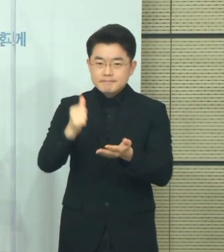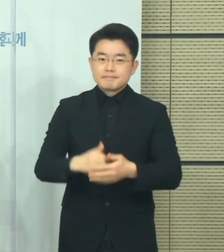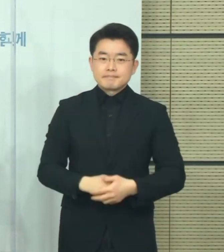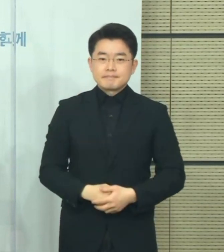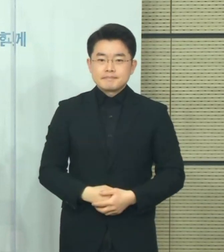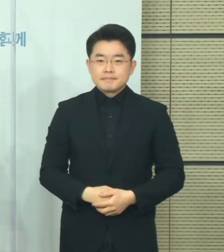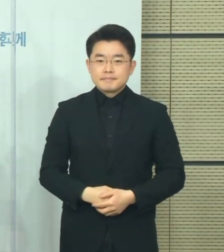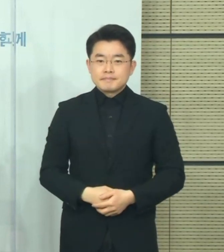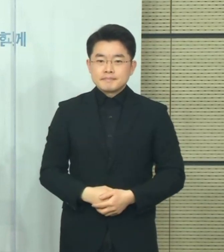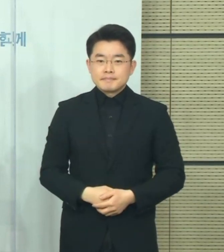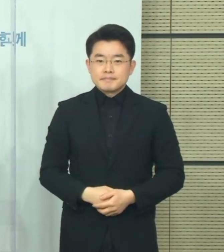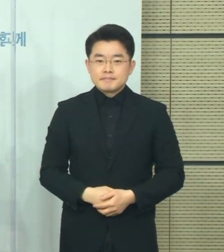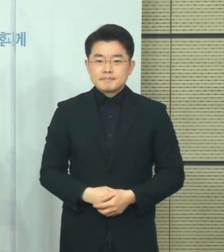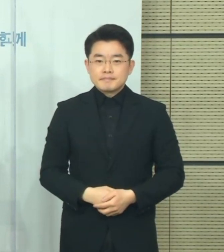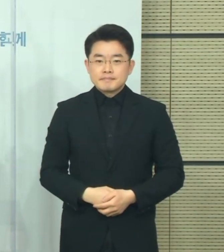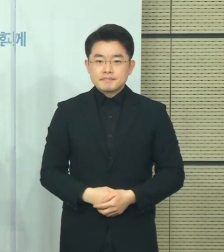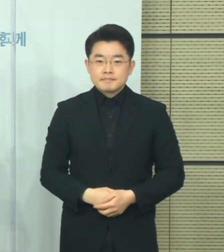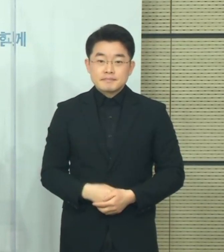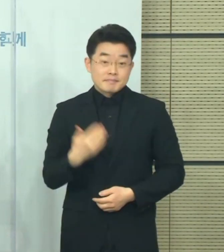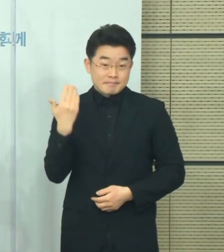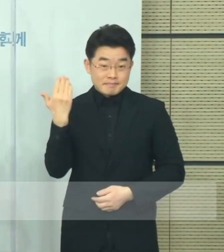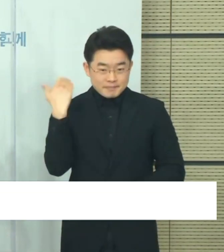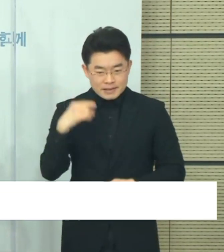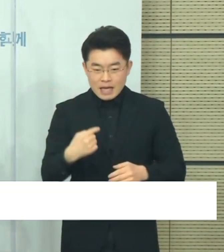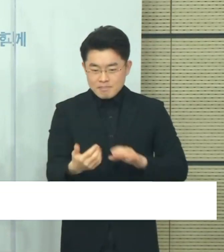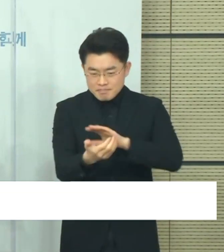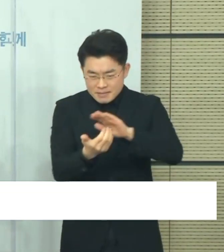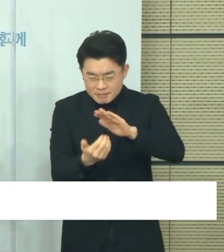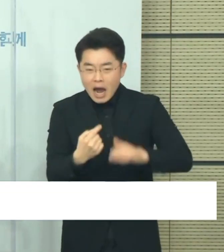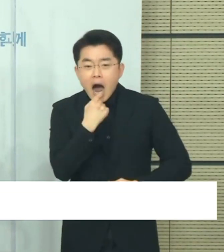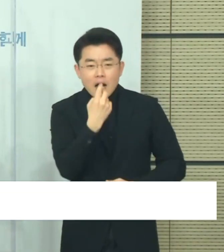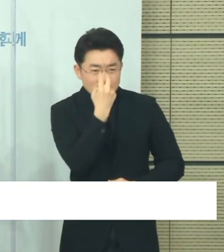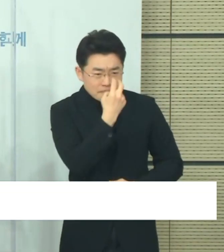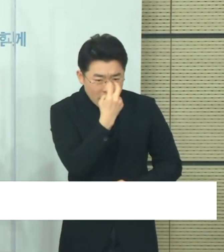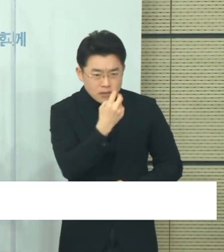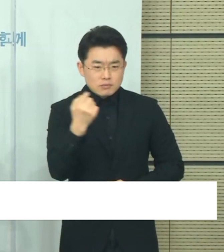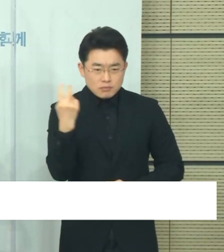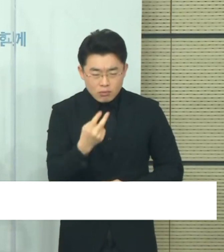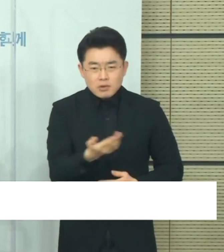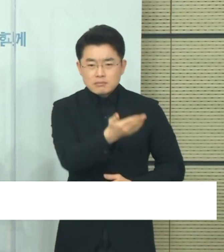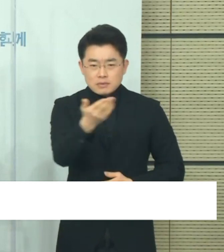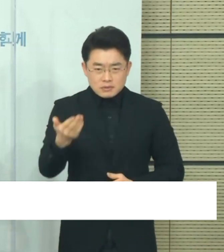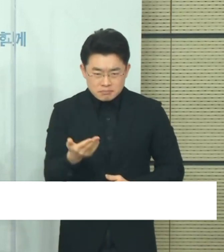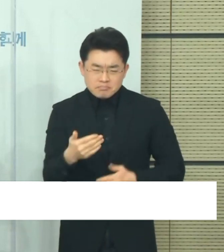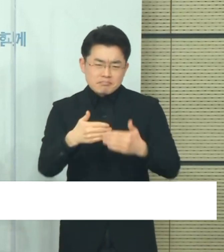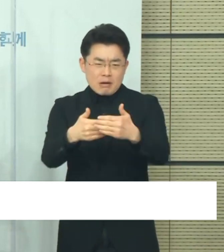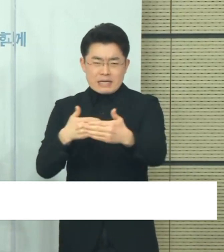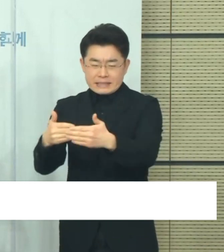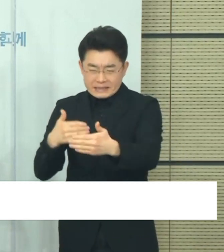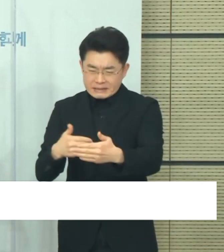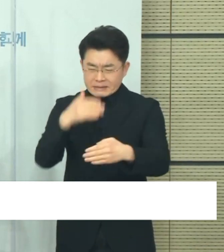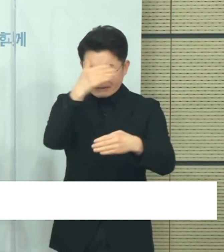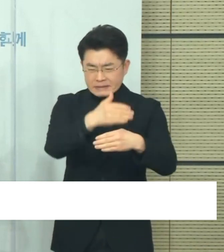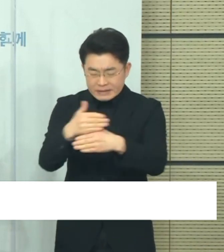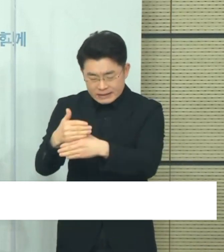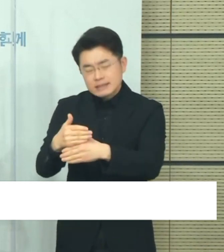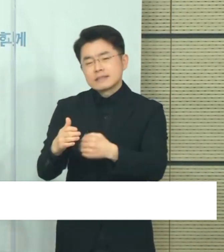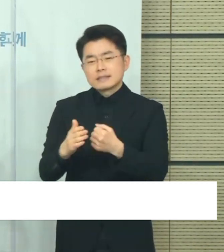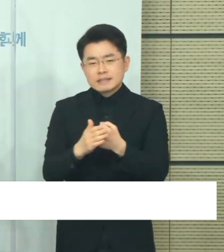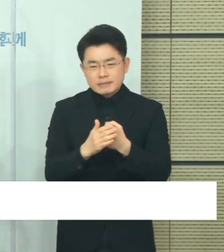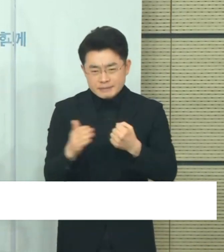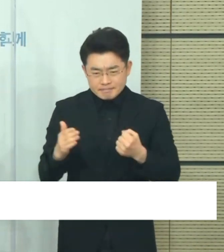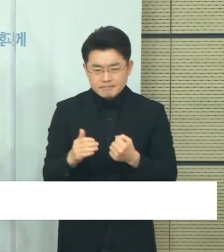있습니다 그간의 선재 검사와 국민들께서 참여 해 주고 계신 그리 2기 를 통해 느리지만